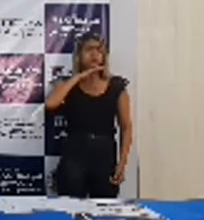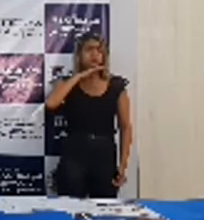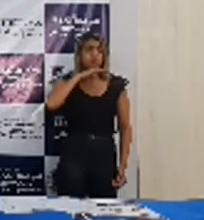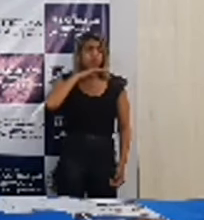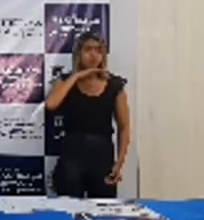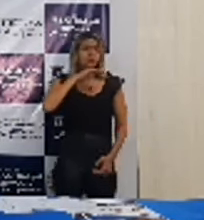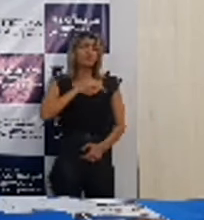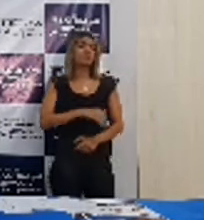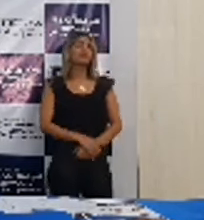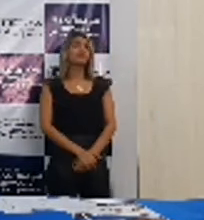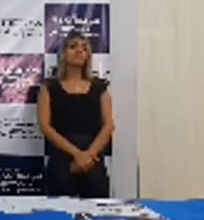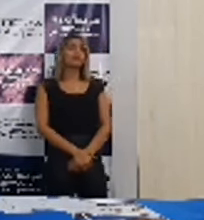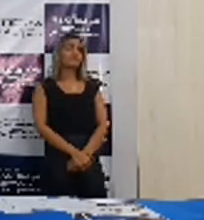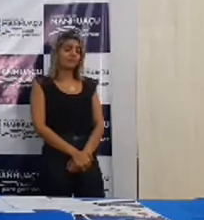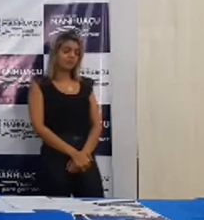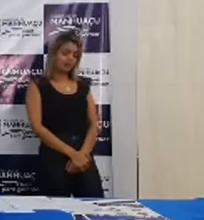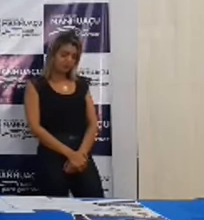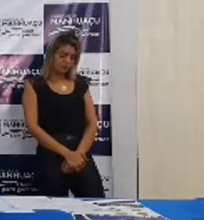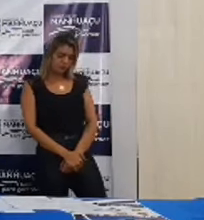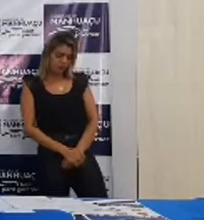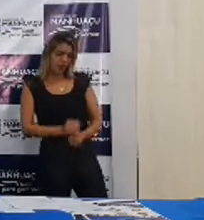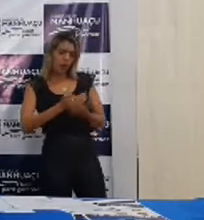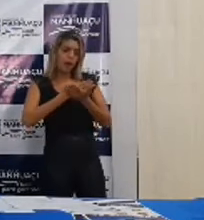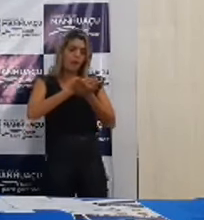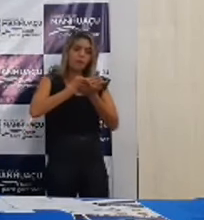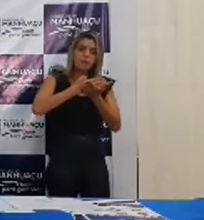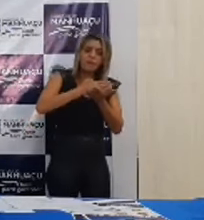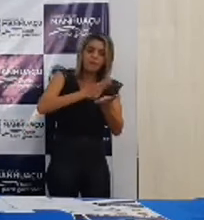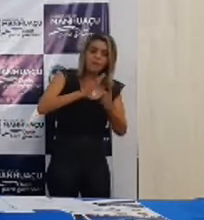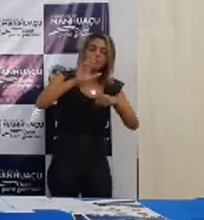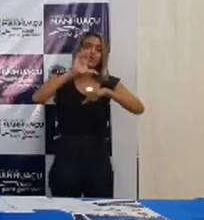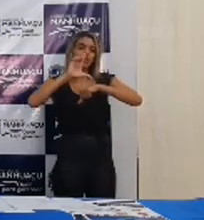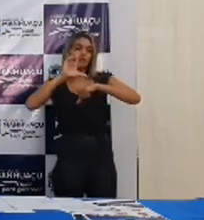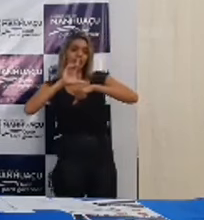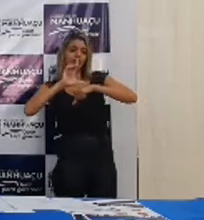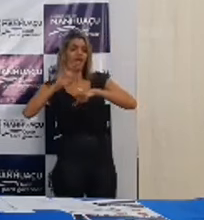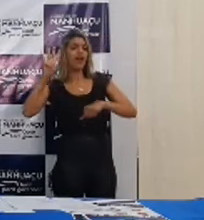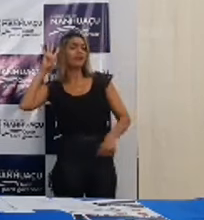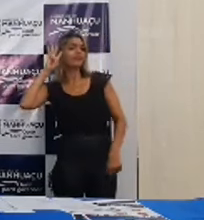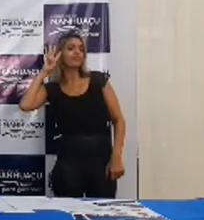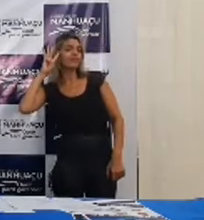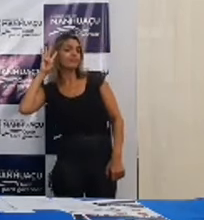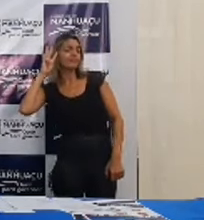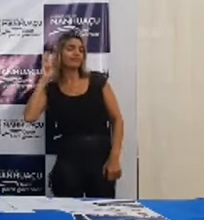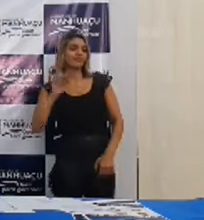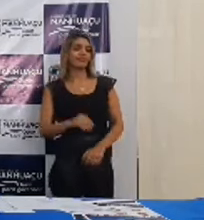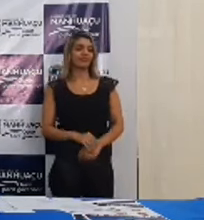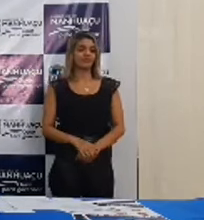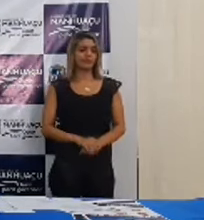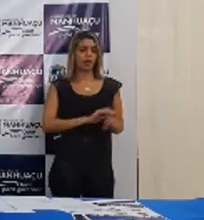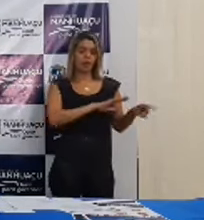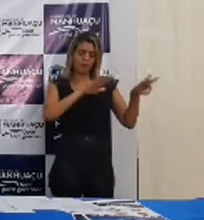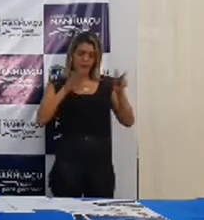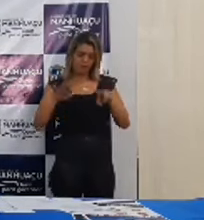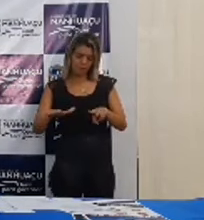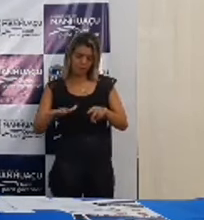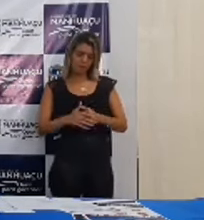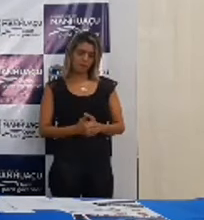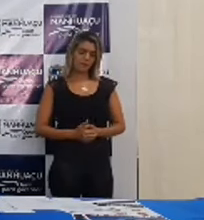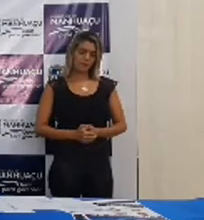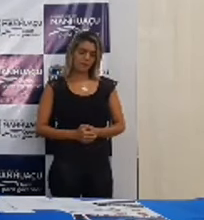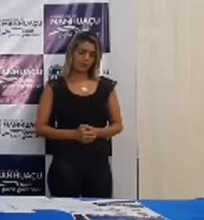unanimamente foi estabelecido sobre a reabertura de quarta-feira. Houve um questionamento que fosse após a instalação de novos leitos,